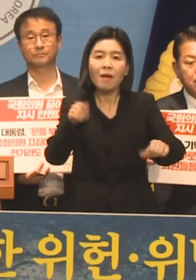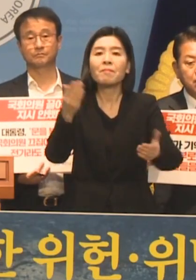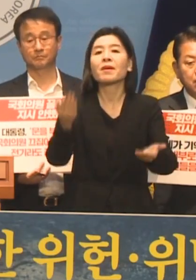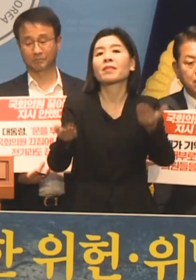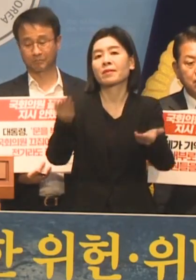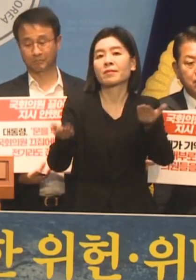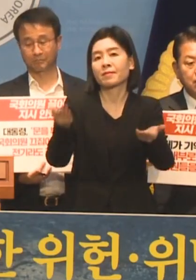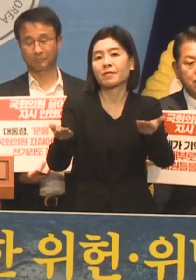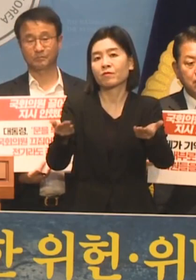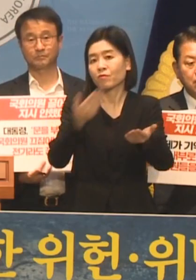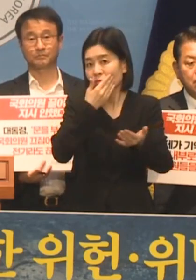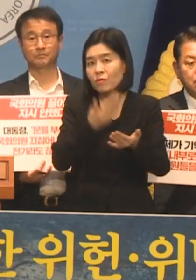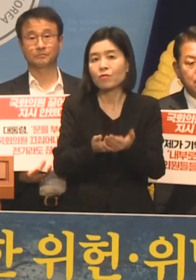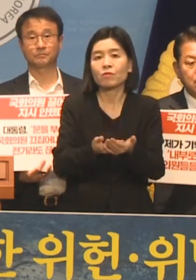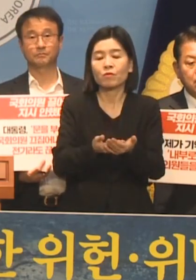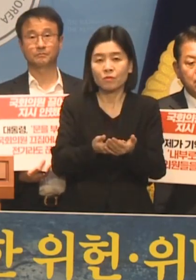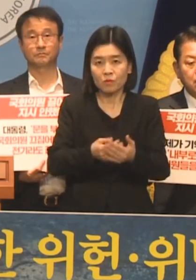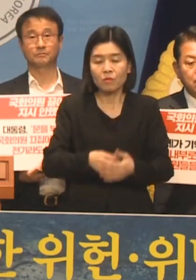기준인 것입니다.